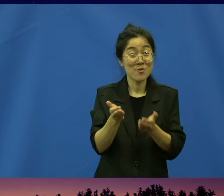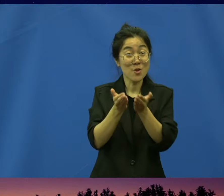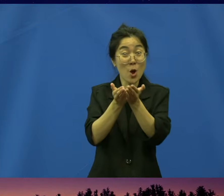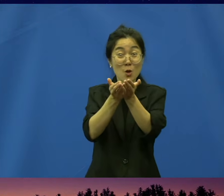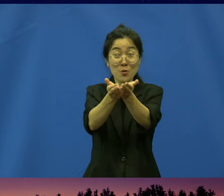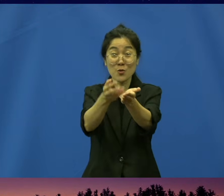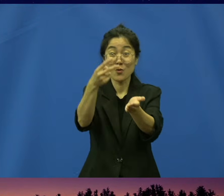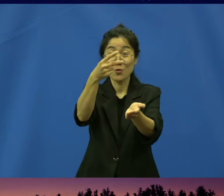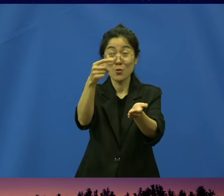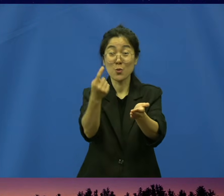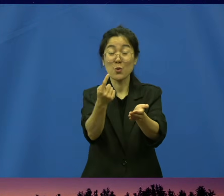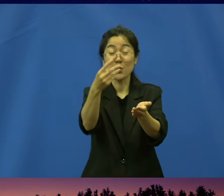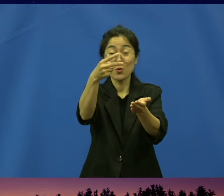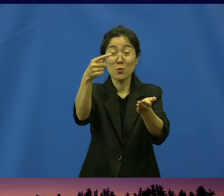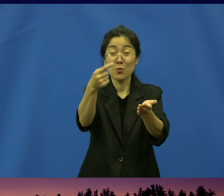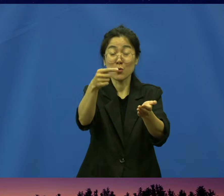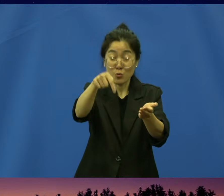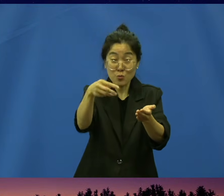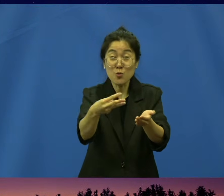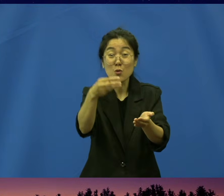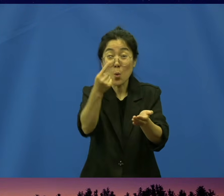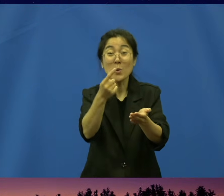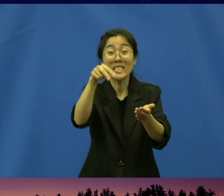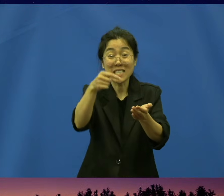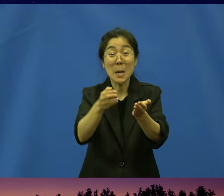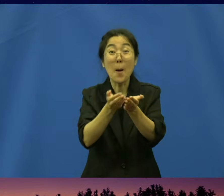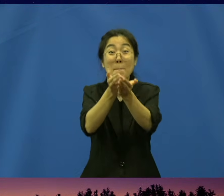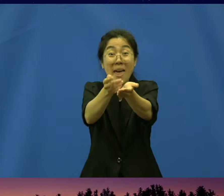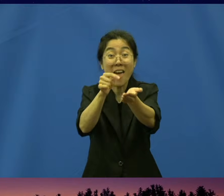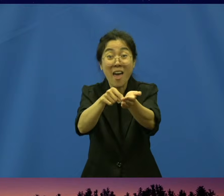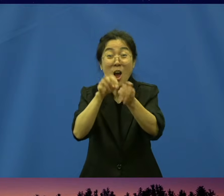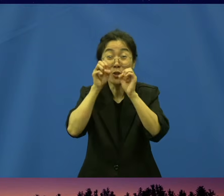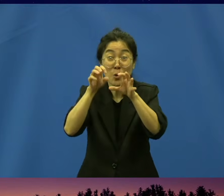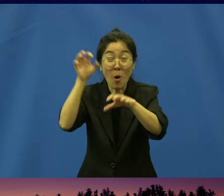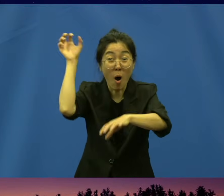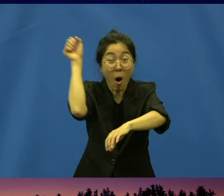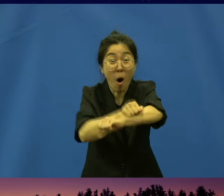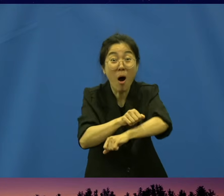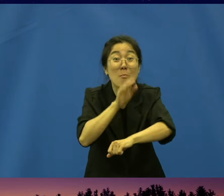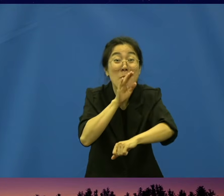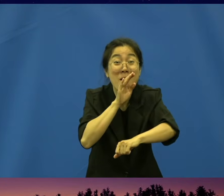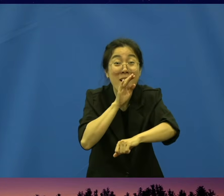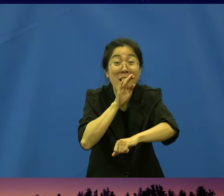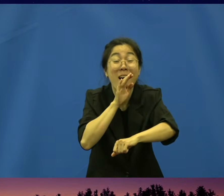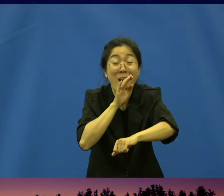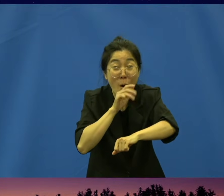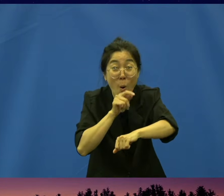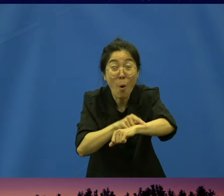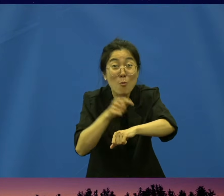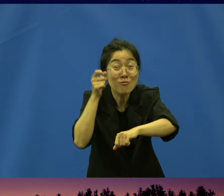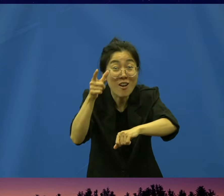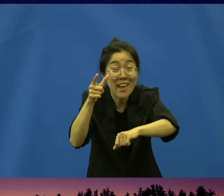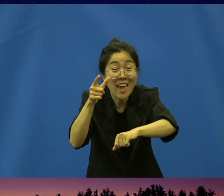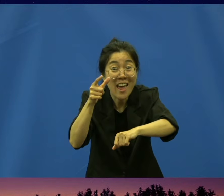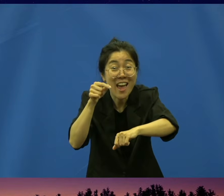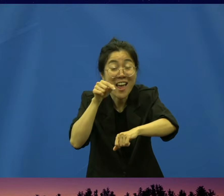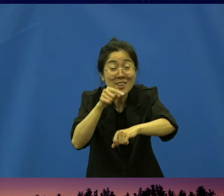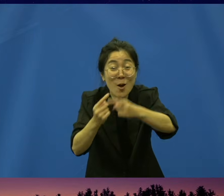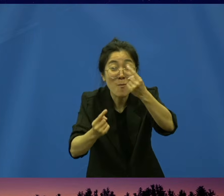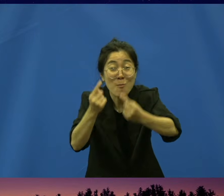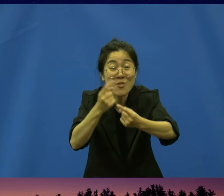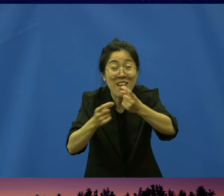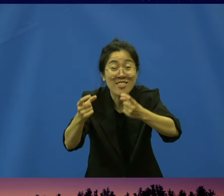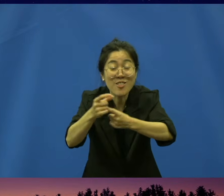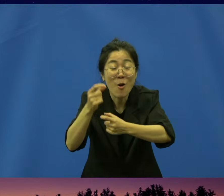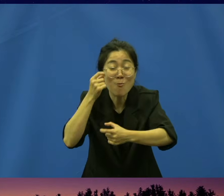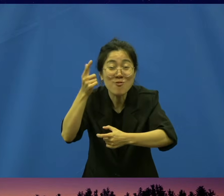성삼위 하나님이십니다. 왜냐하면 예수님께서 그렇게 기도하시잖아요. 우리가 하나인 것 같이 저들도